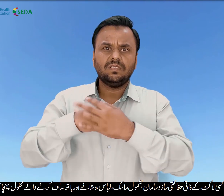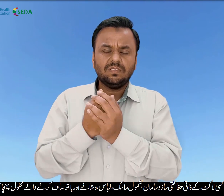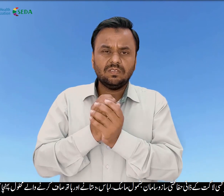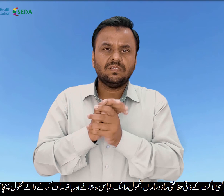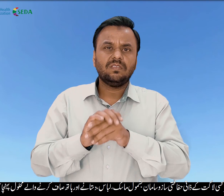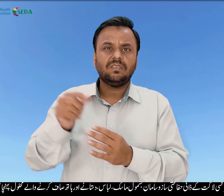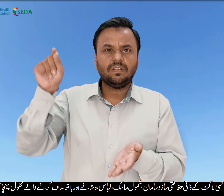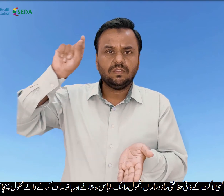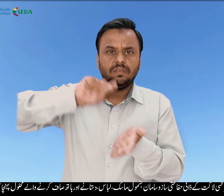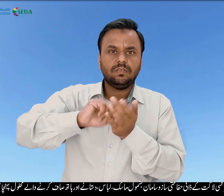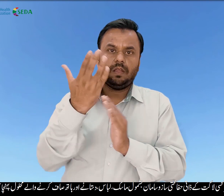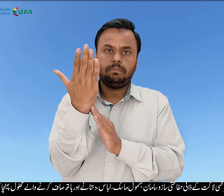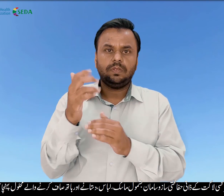محلول پہنچا سکیں۔